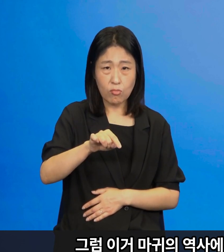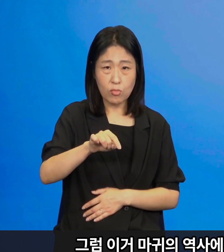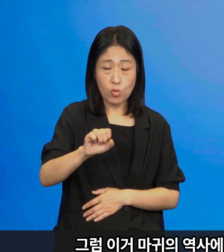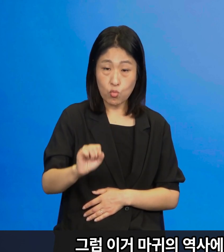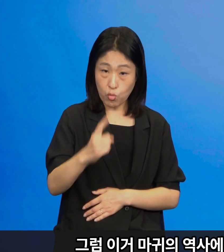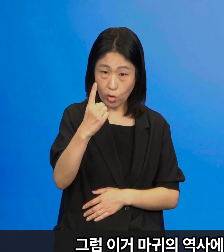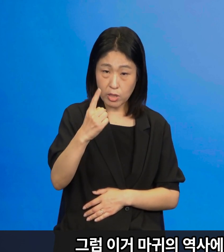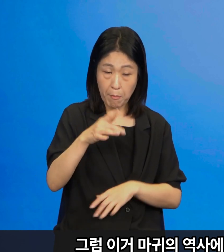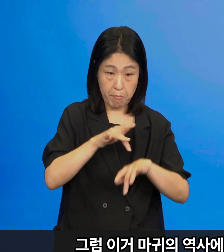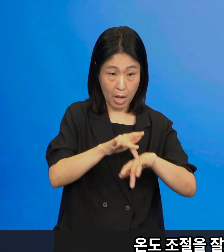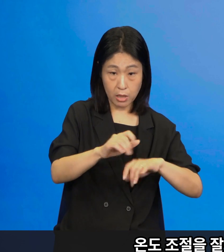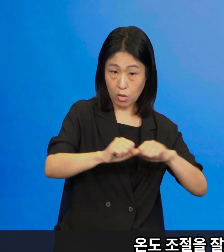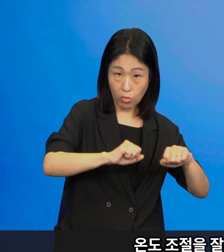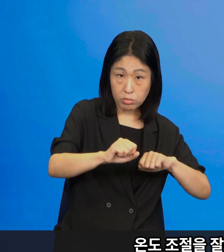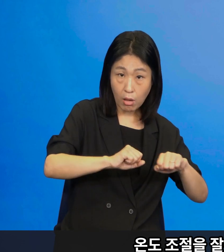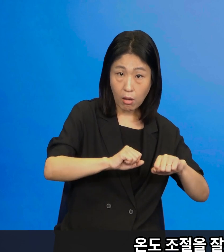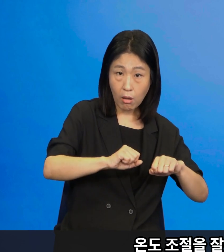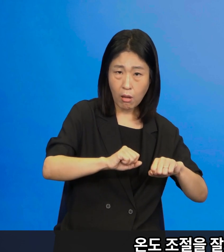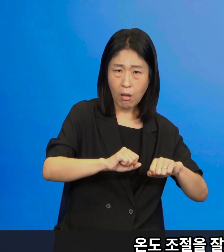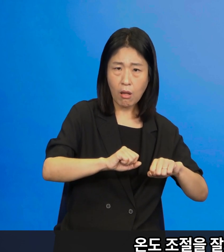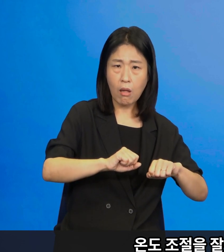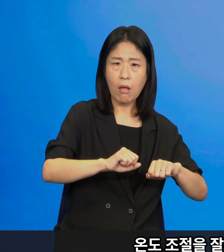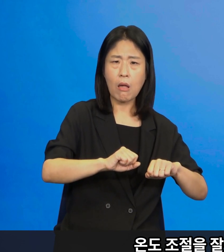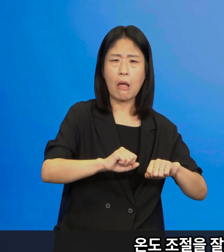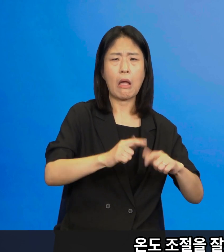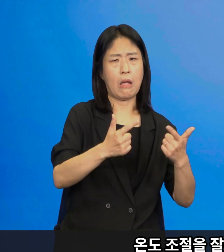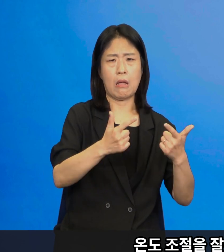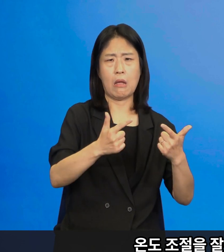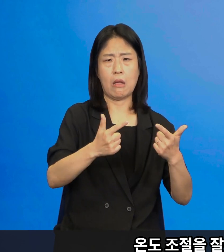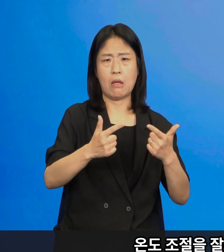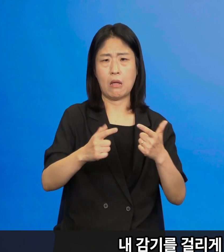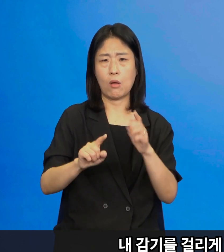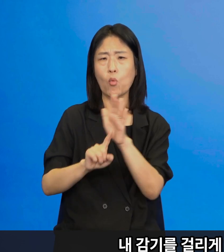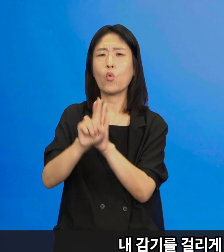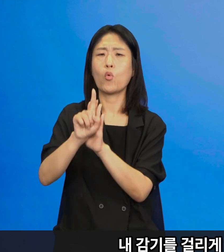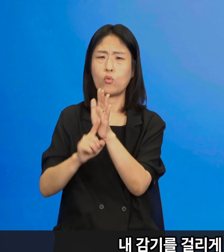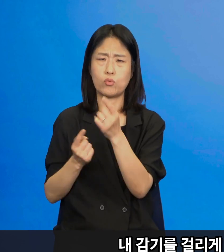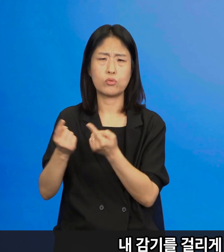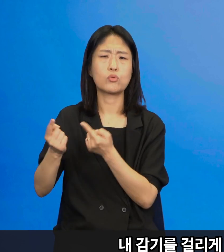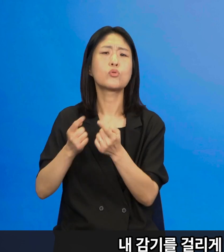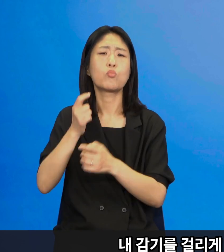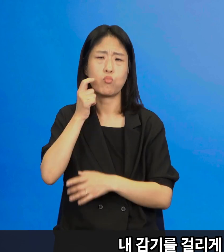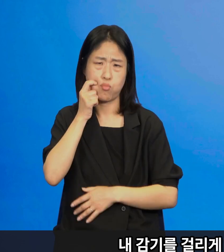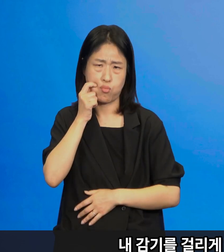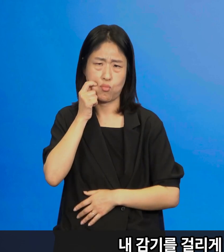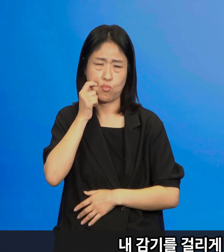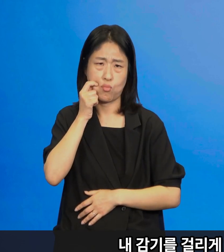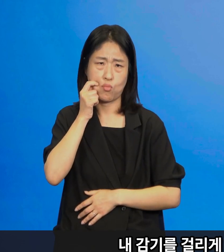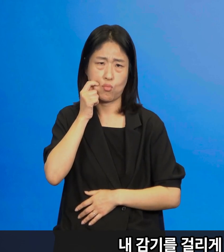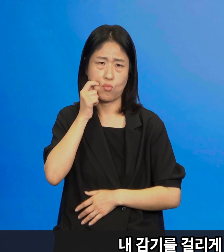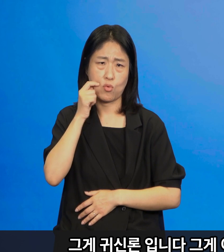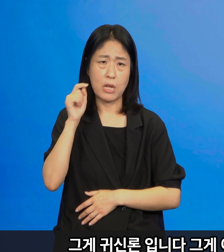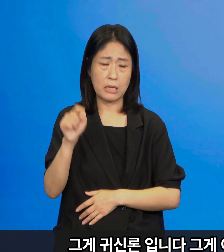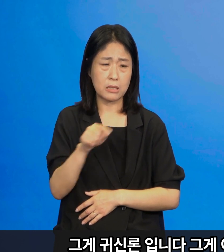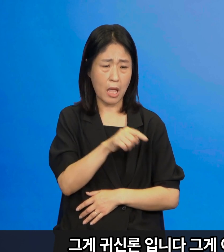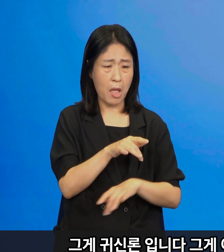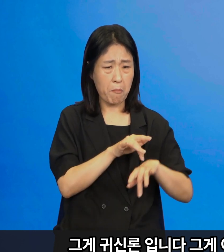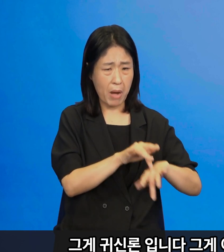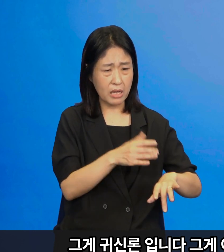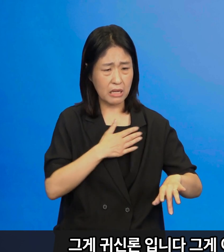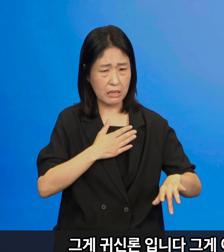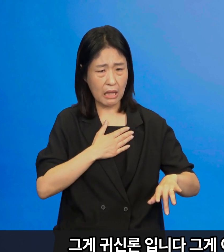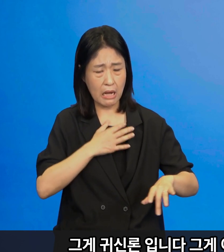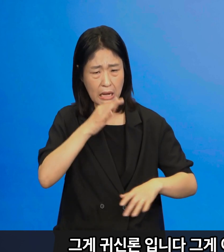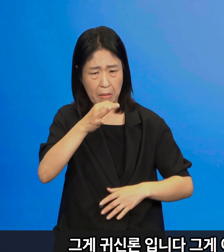거예요? 온도 조절을 잘못한 건데 이 마귀가 내가 감기를 걸리게 했다고, 그러면 안 돼요. 그게